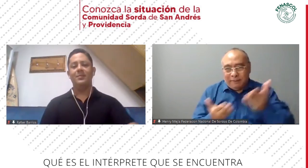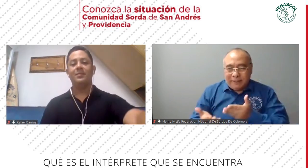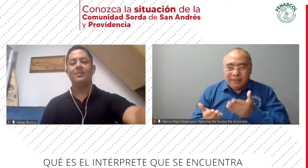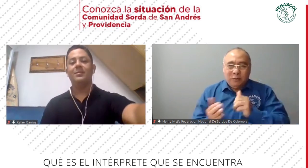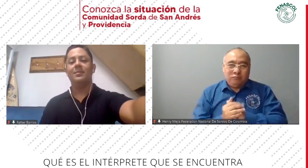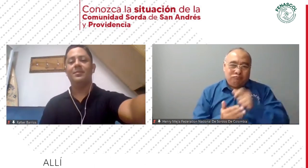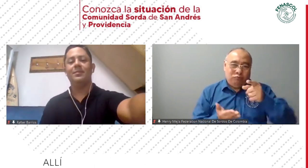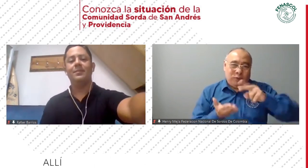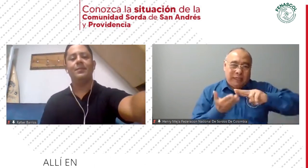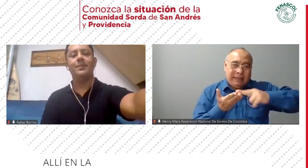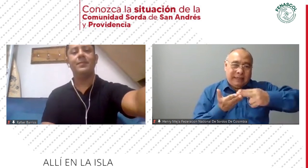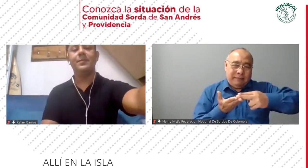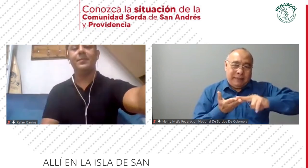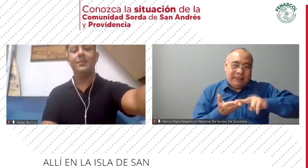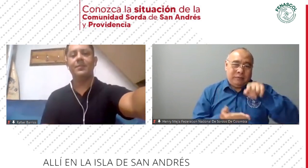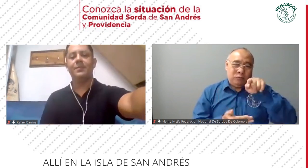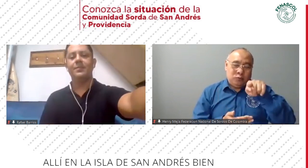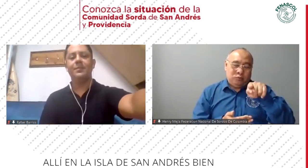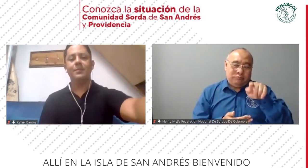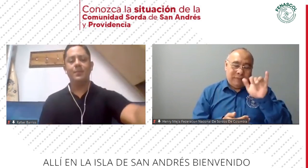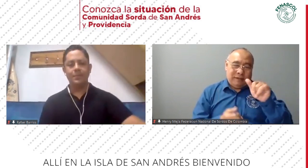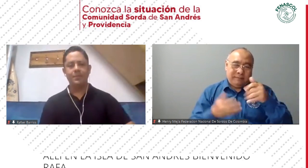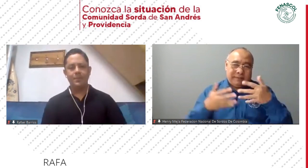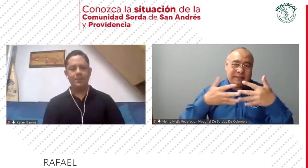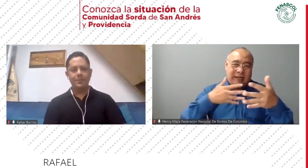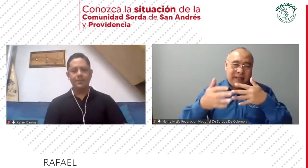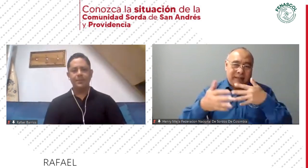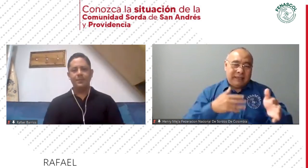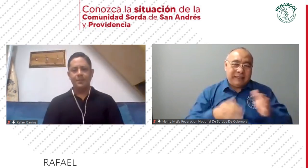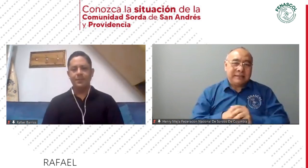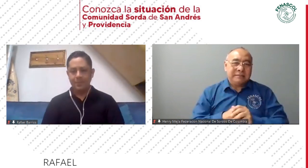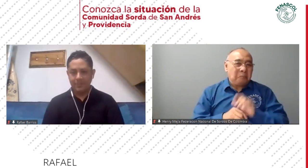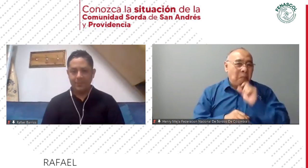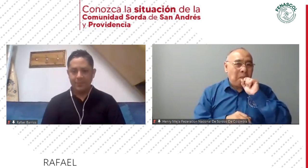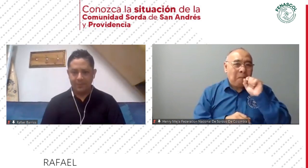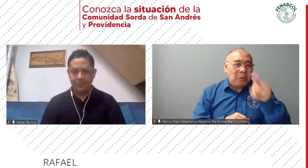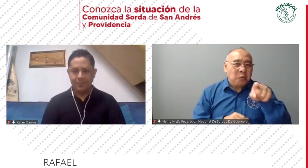allí en la isla de san andrés bienvenido a rafael